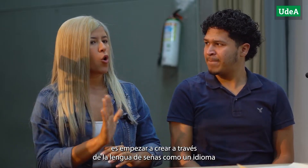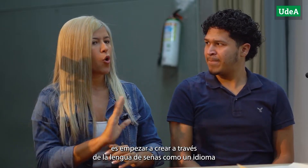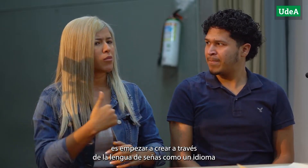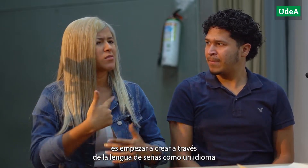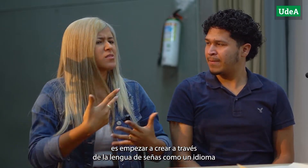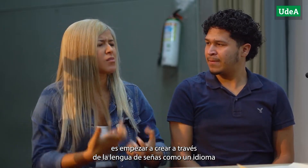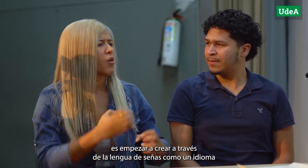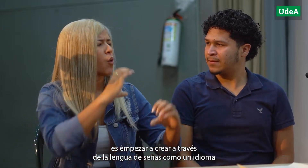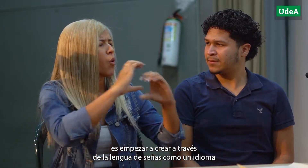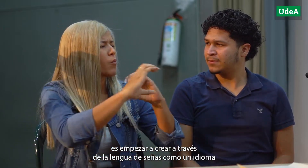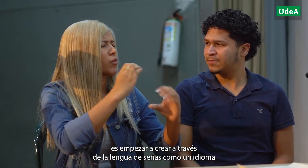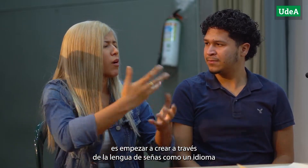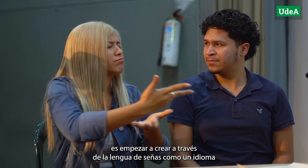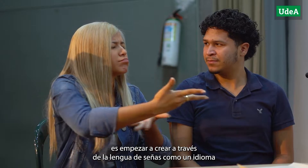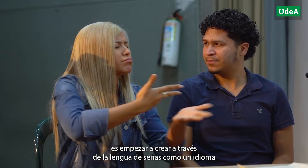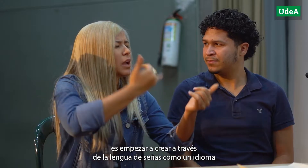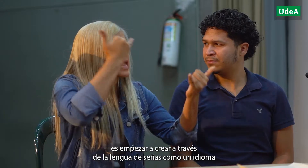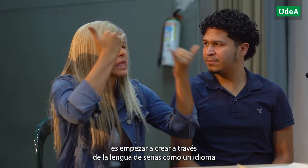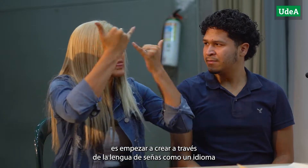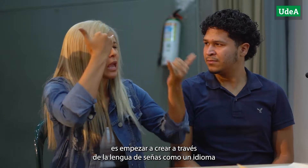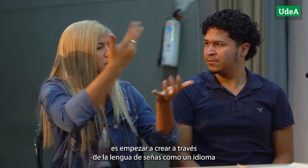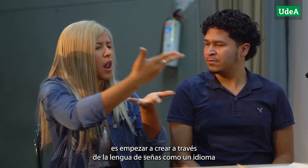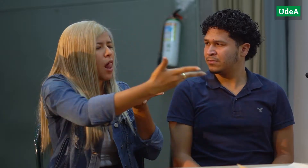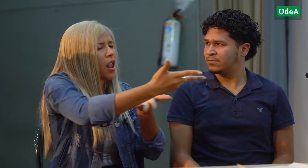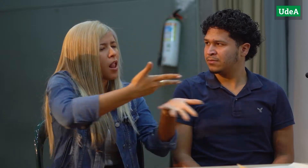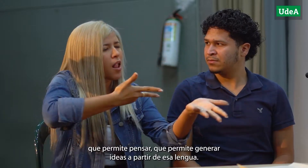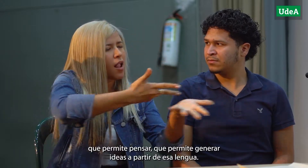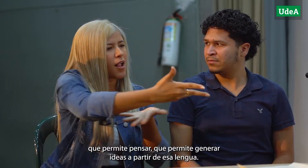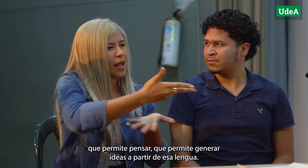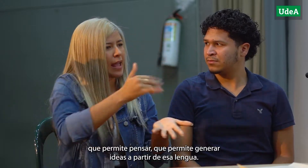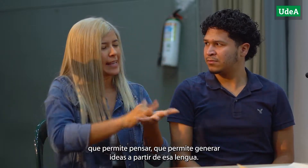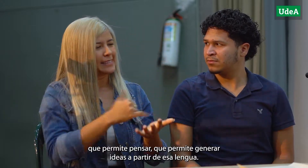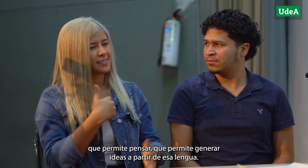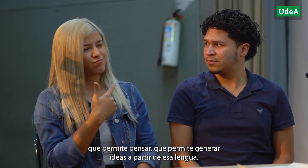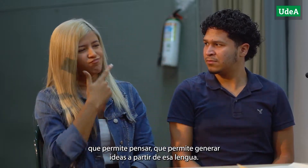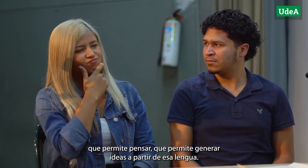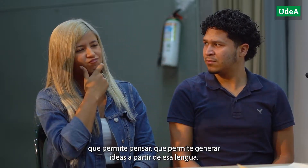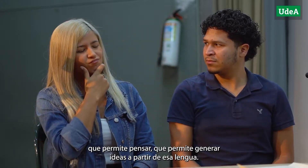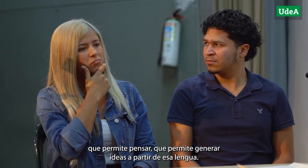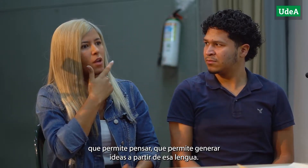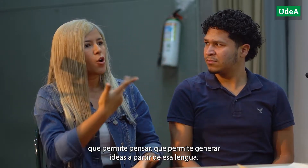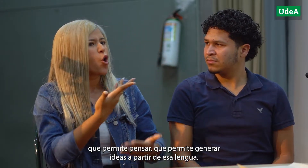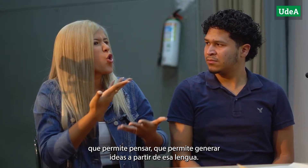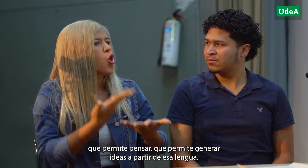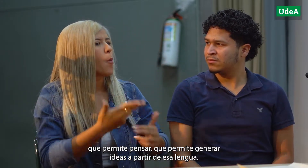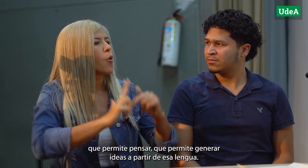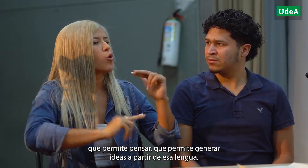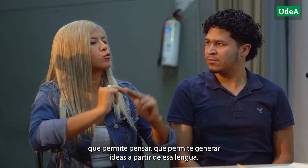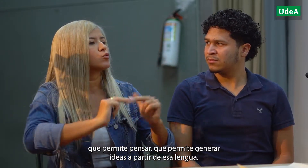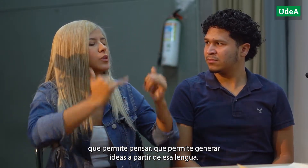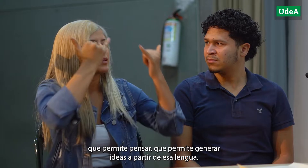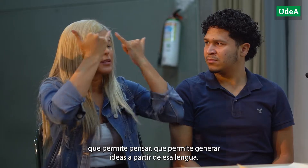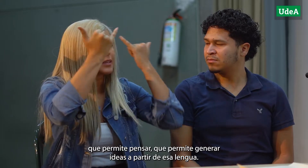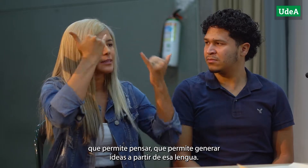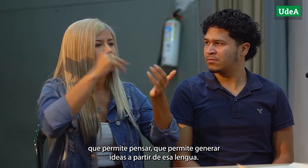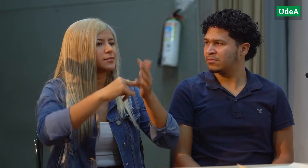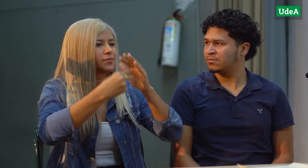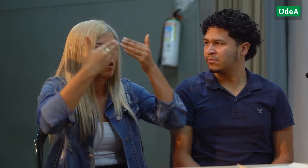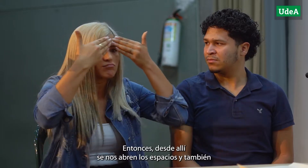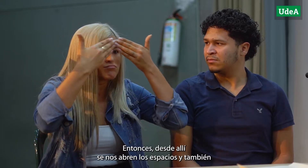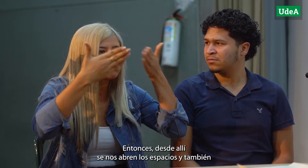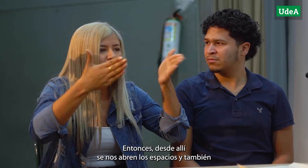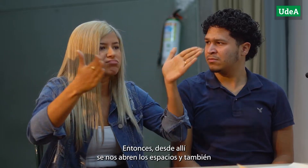empezar a crear a través de la lengua de señas como un idioma que permite pensar, que permite generar ideas a partir de esa